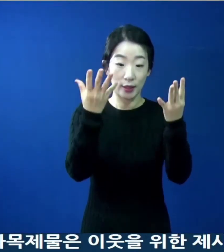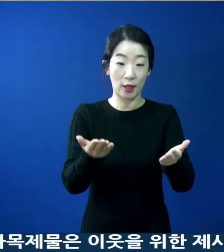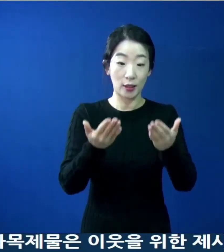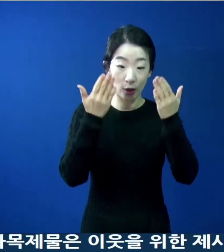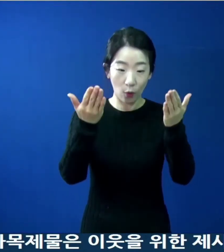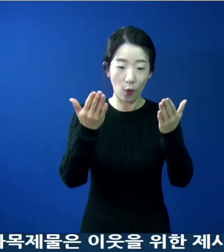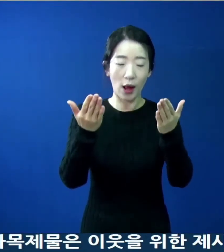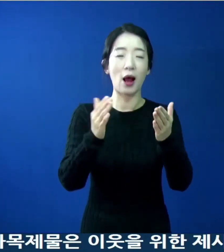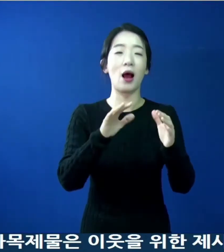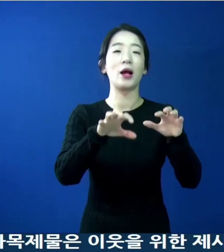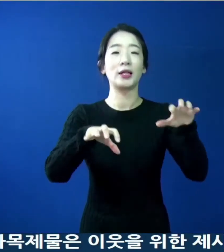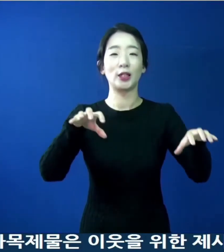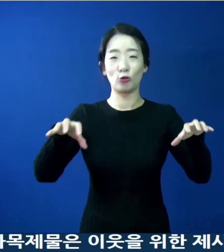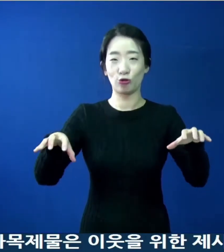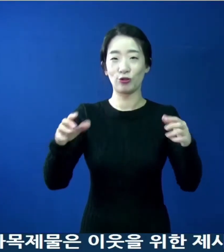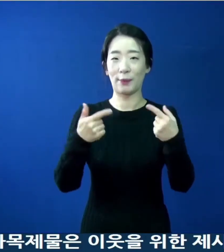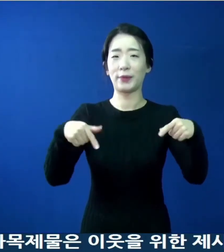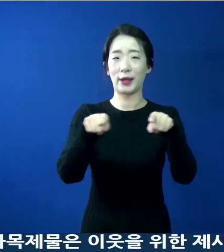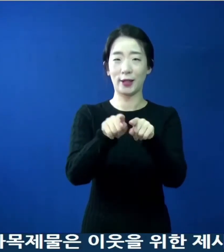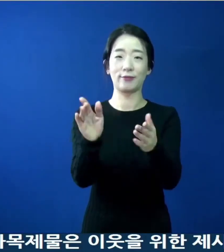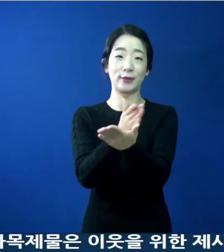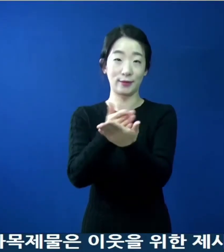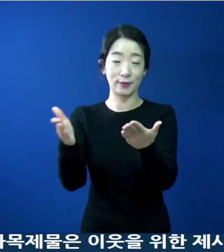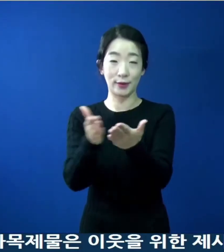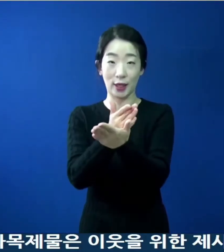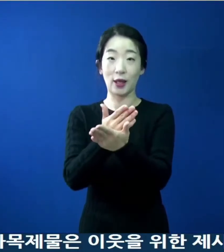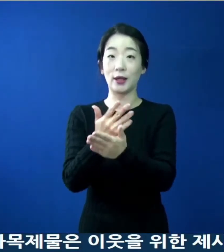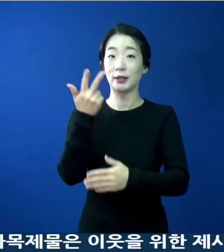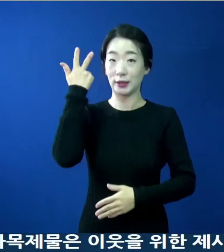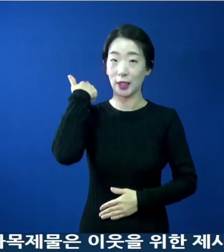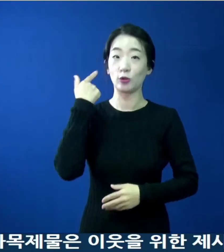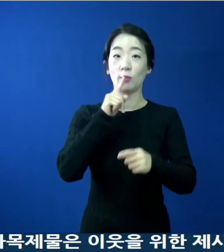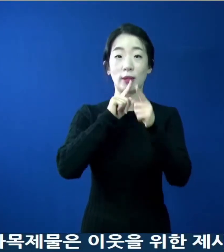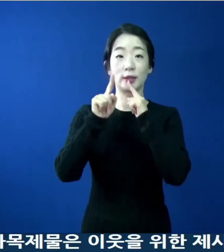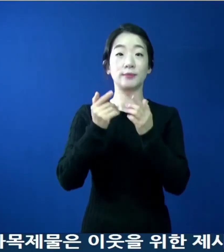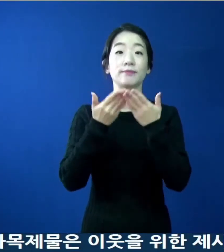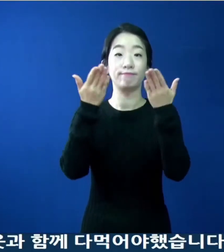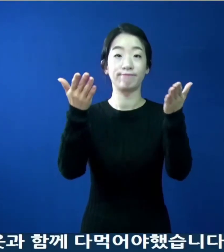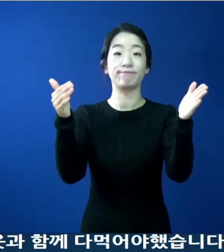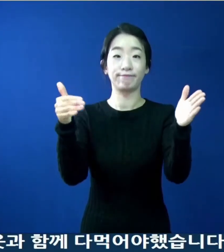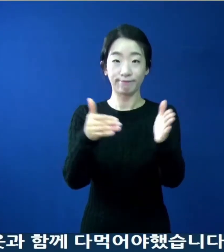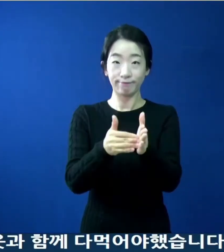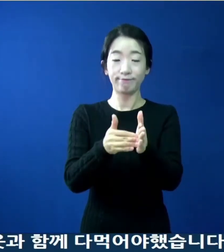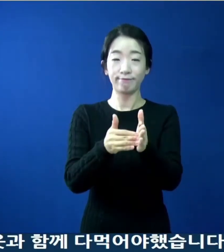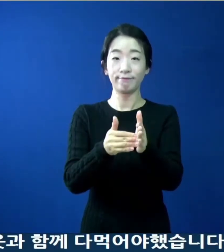되겠다 살펴보았습니다. 오늘은 몇 장을 건너뛰었습니다. 그래서